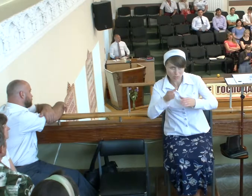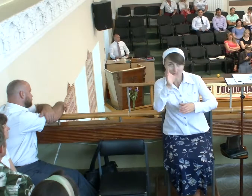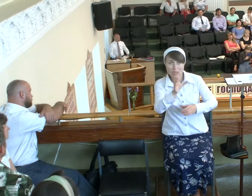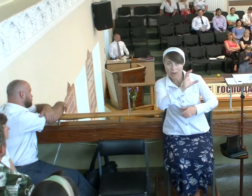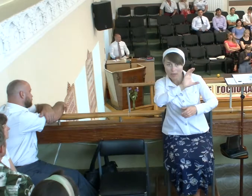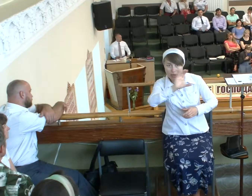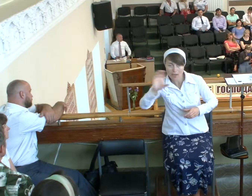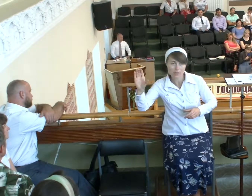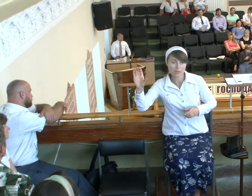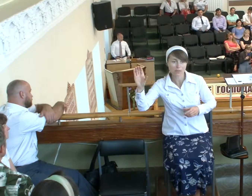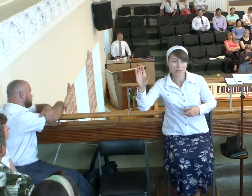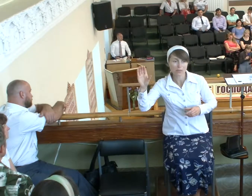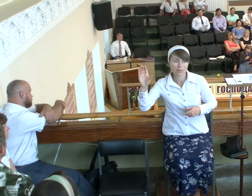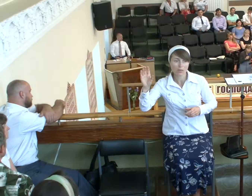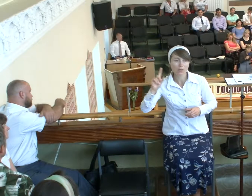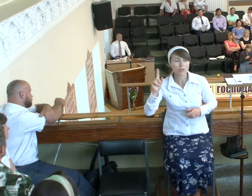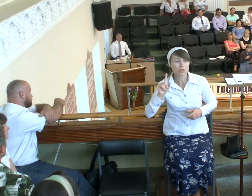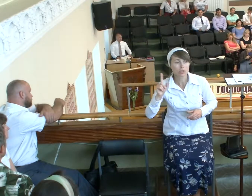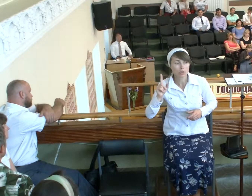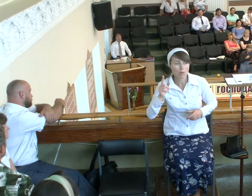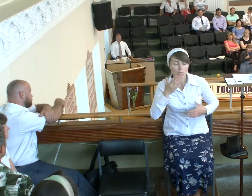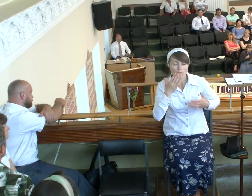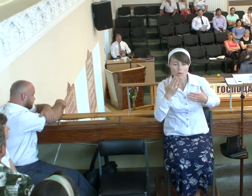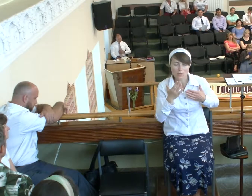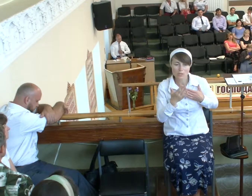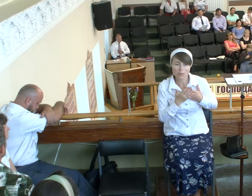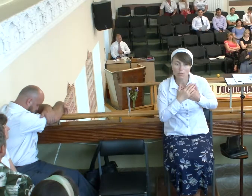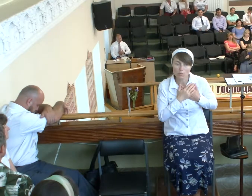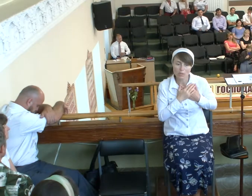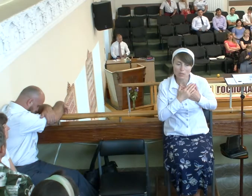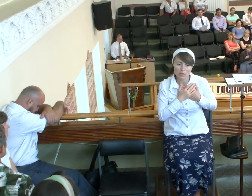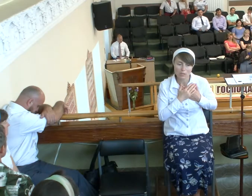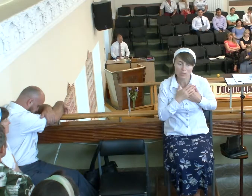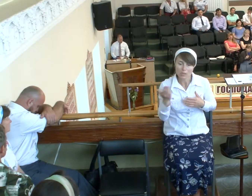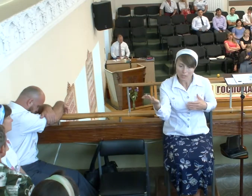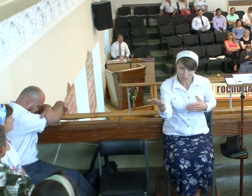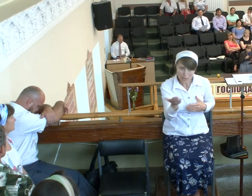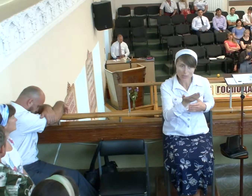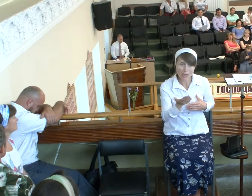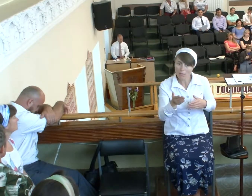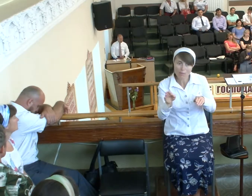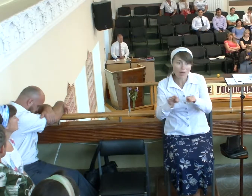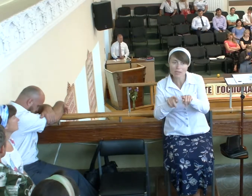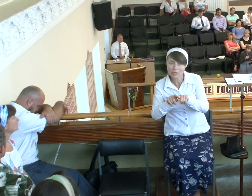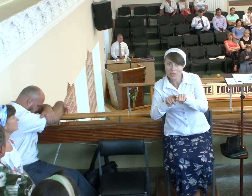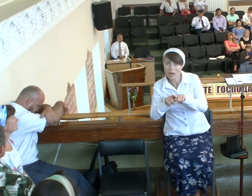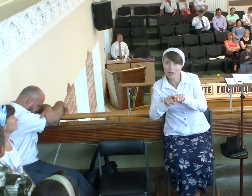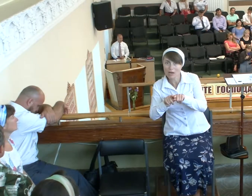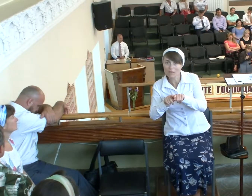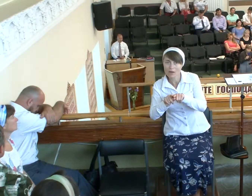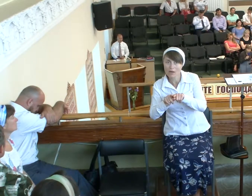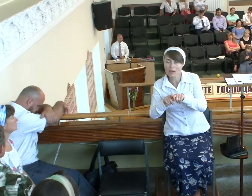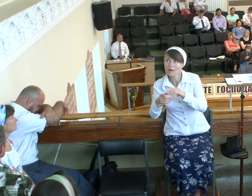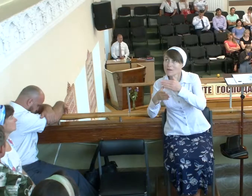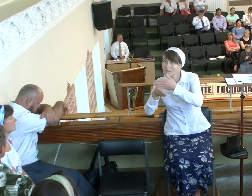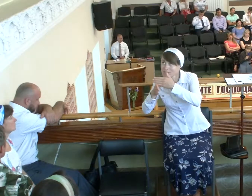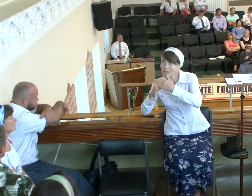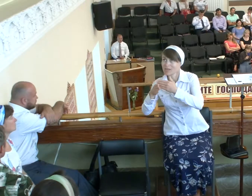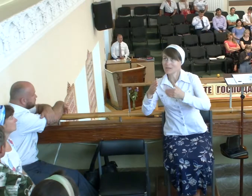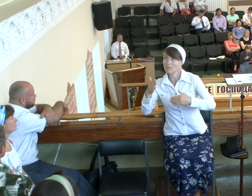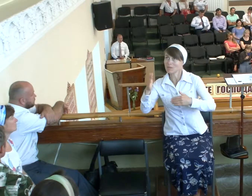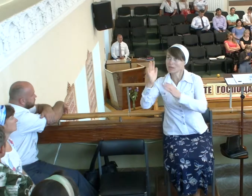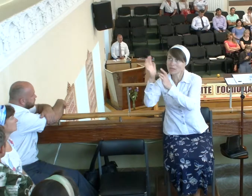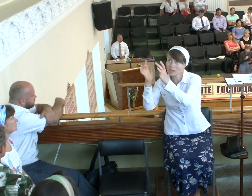крест, чтобы возлюбить и нам креста взаимно. Он нас